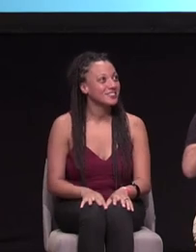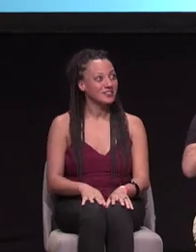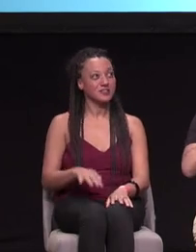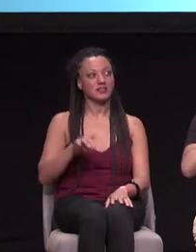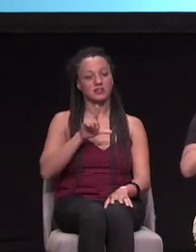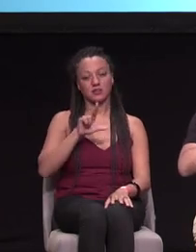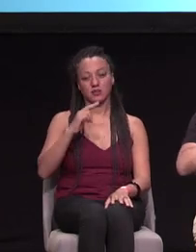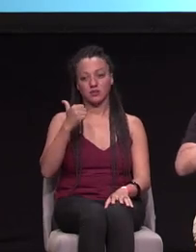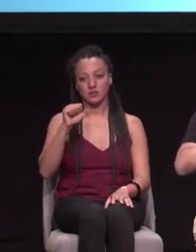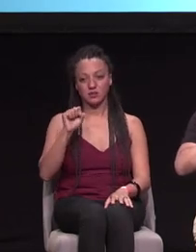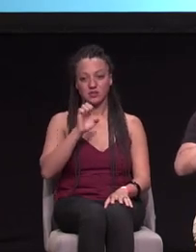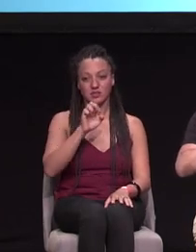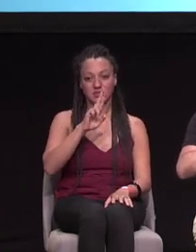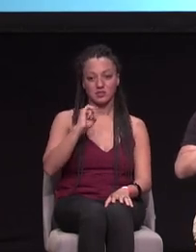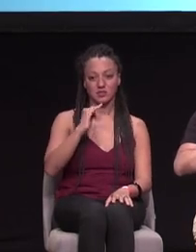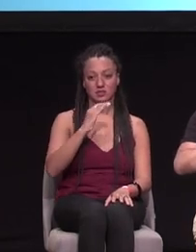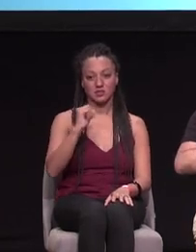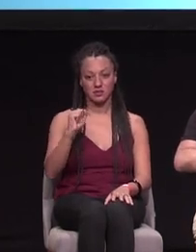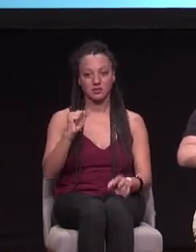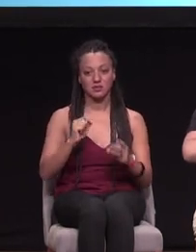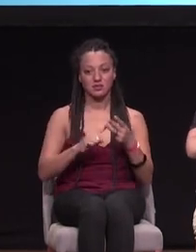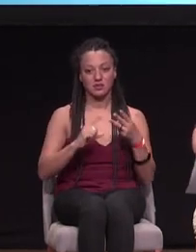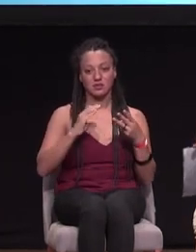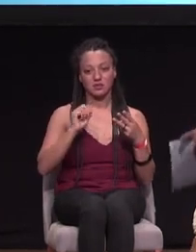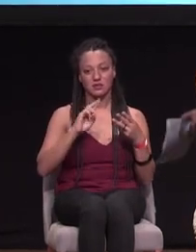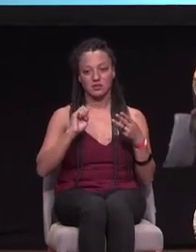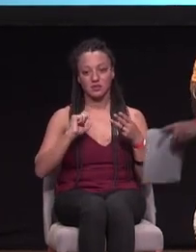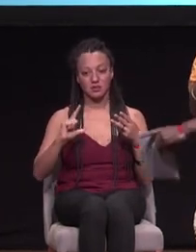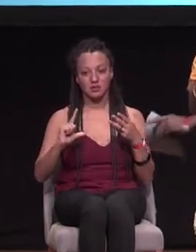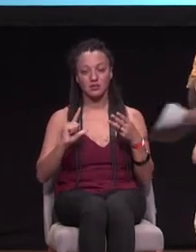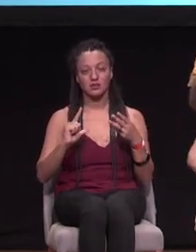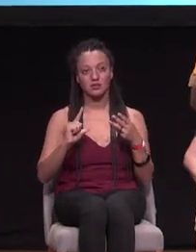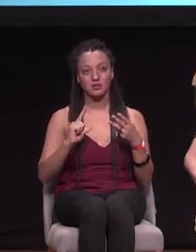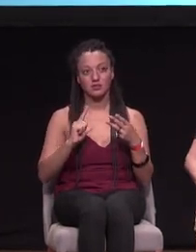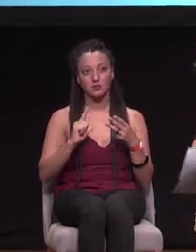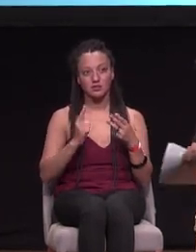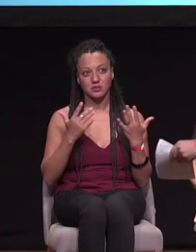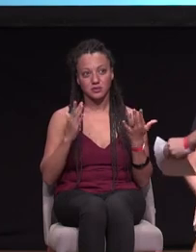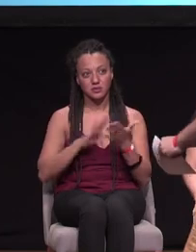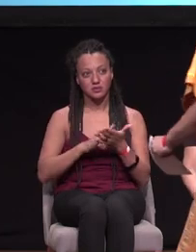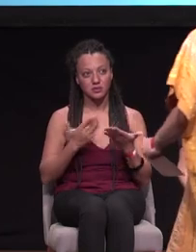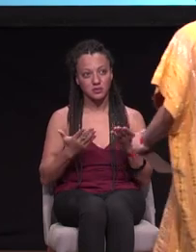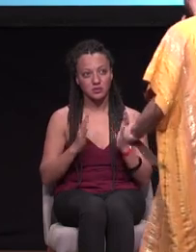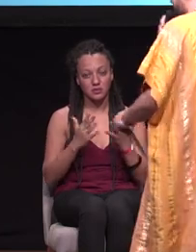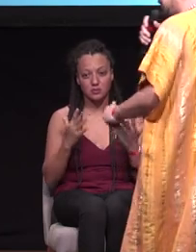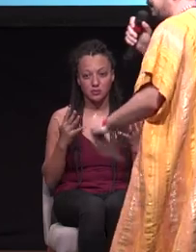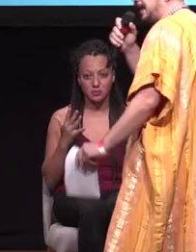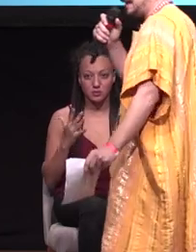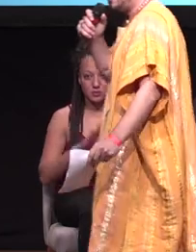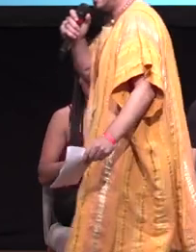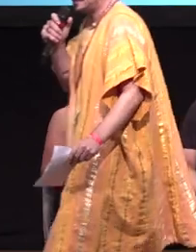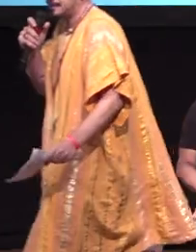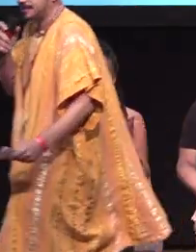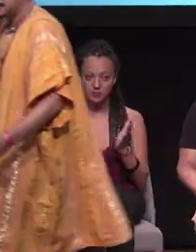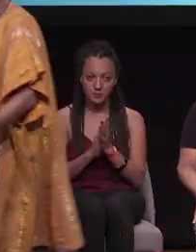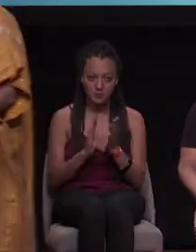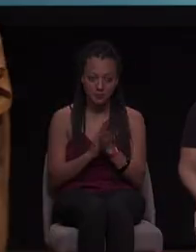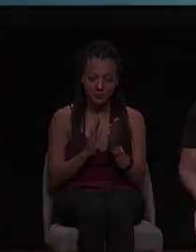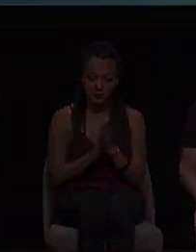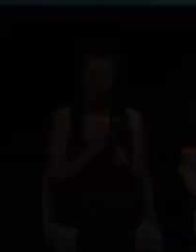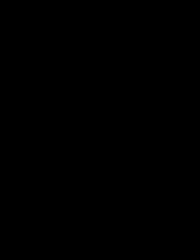érika ea outra companheira érika e carol que fizeram transmissão simultânea no na libras